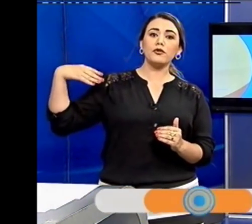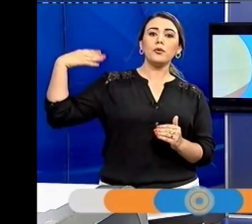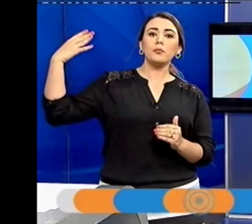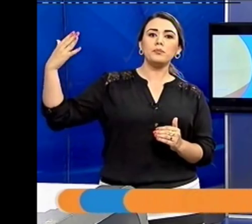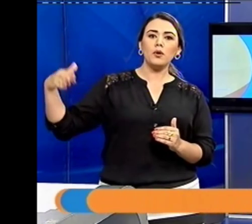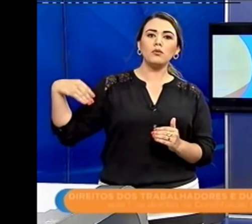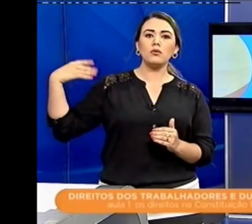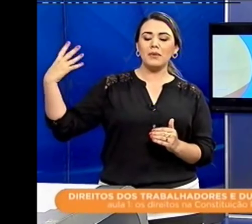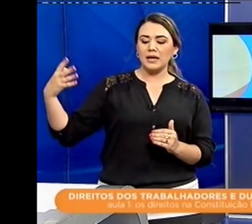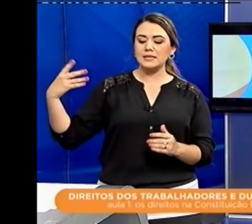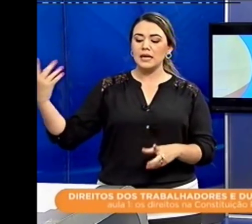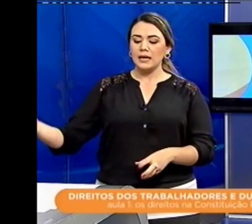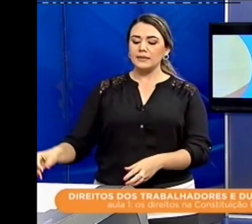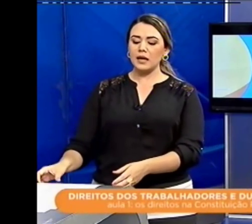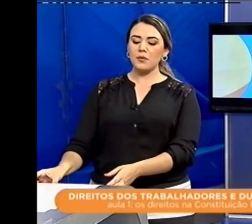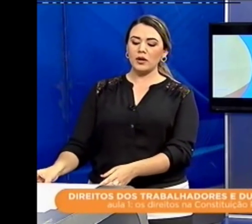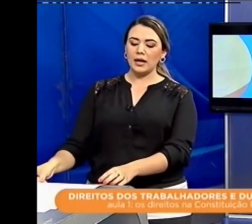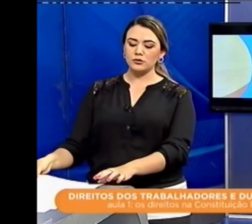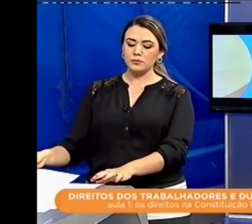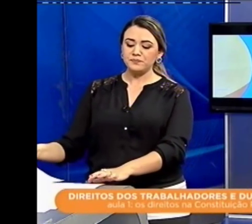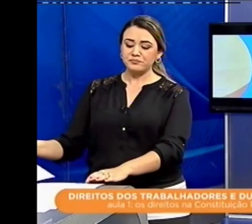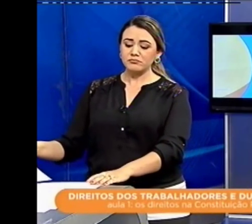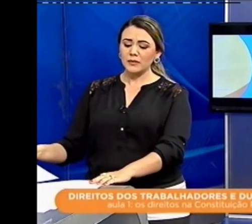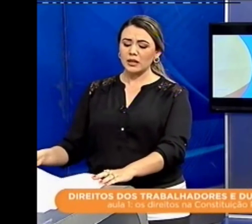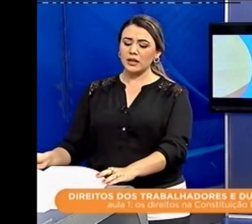foi um pouco mais demorado que